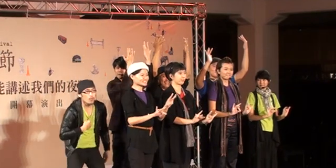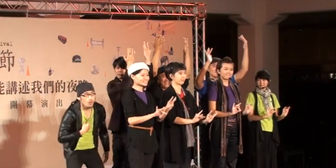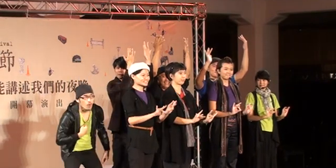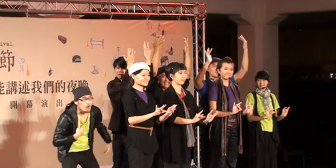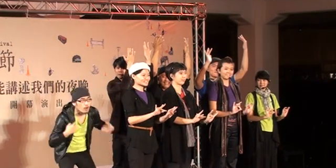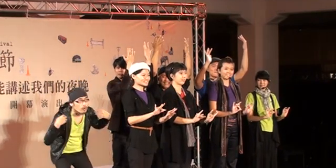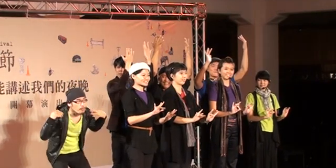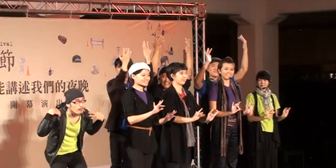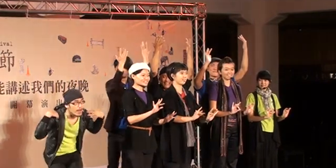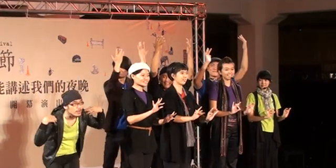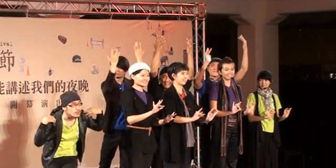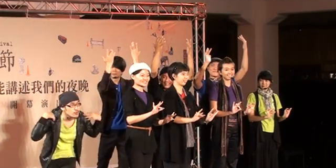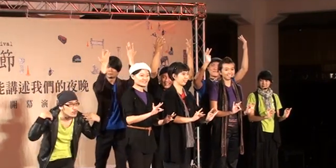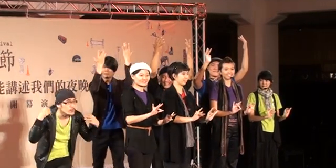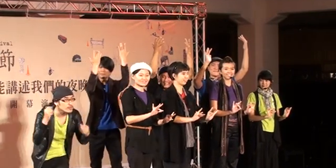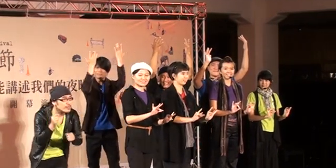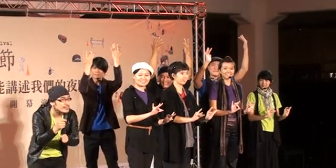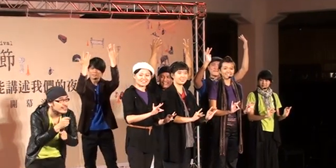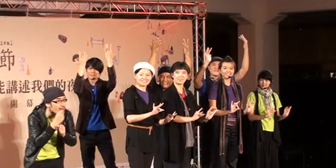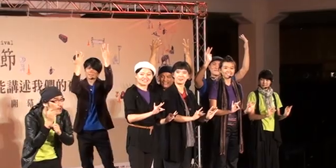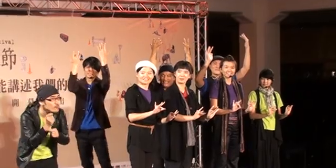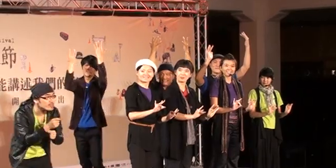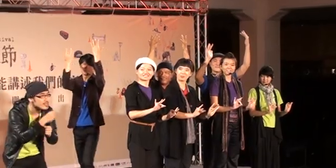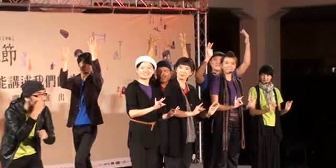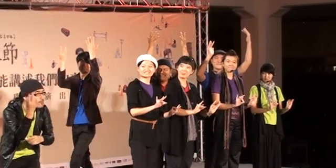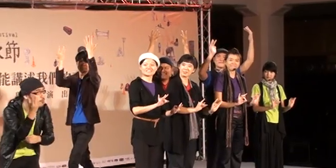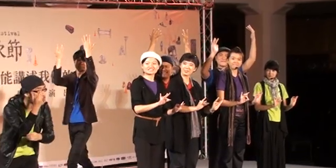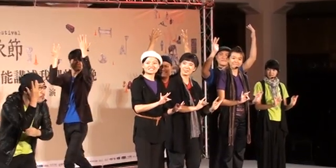我忙于摇洗火把，